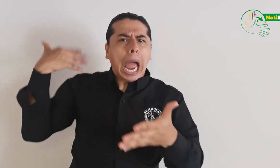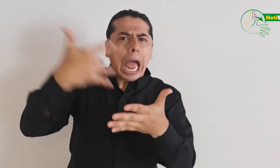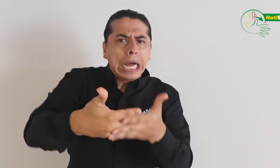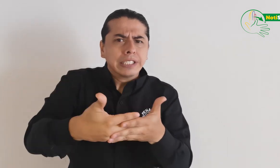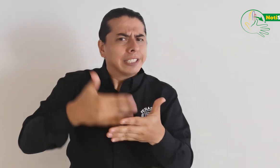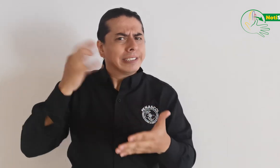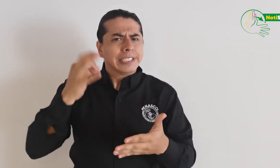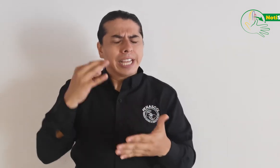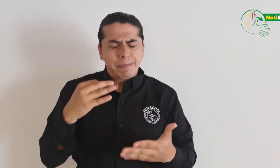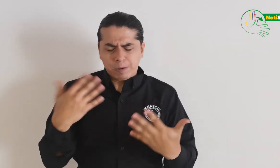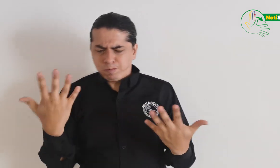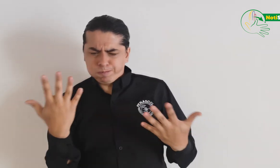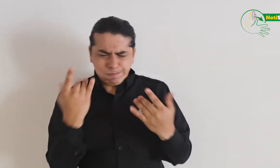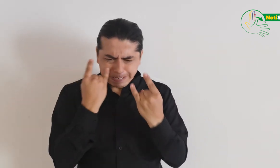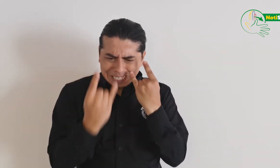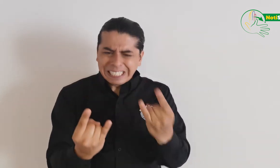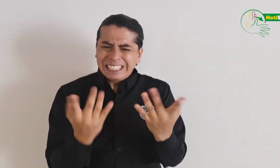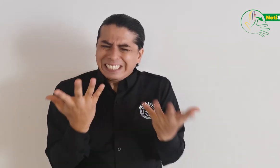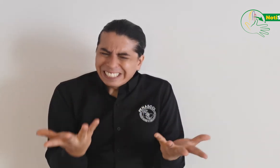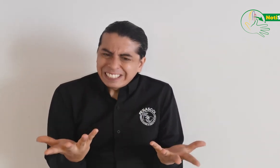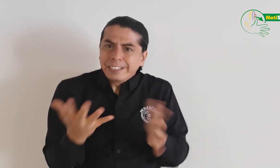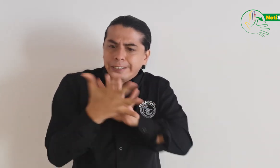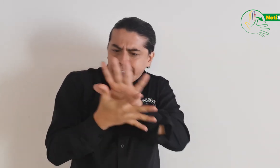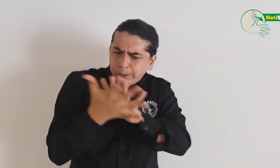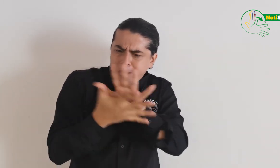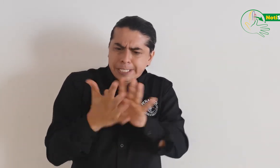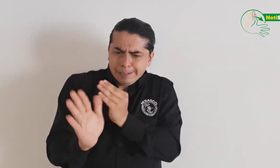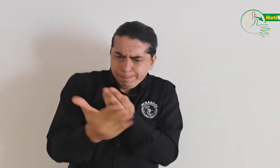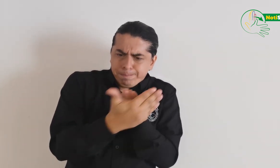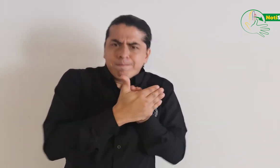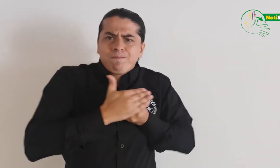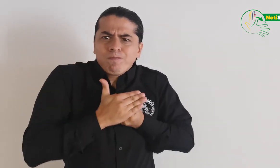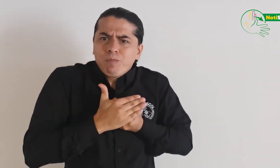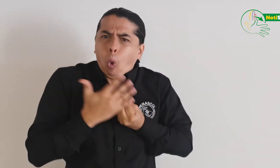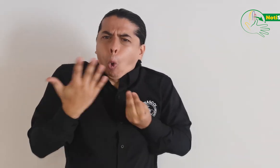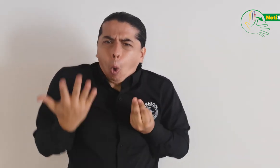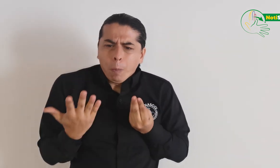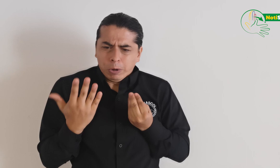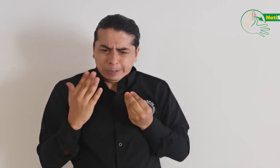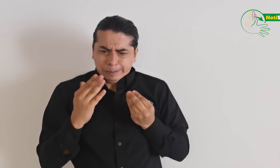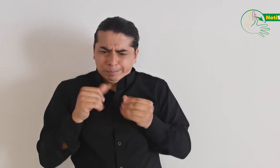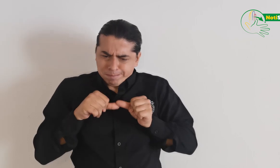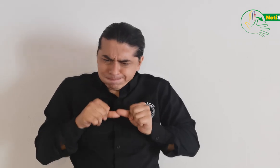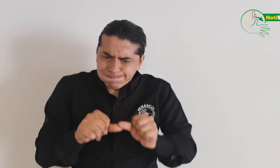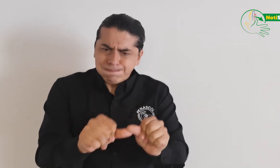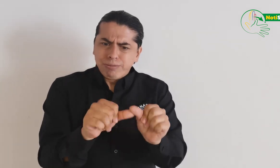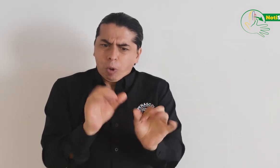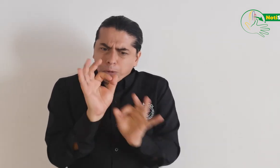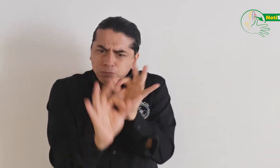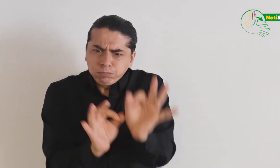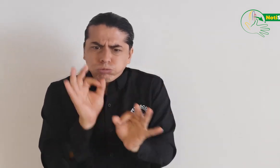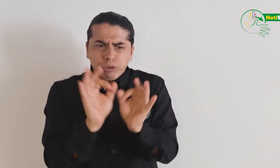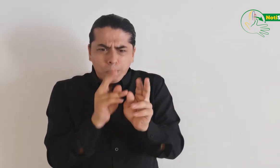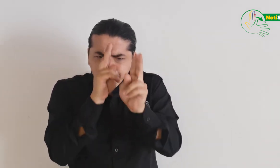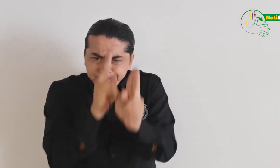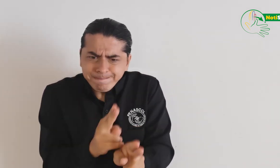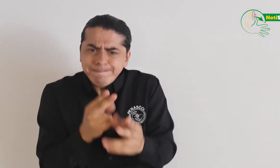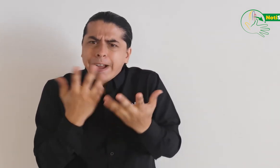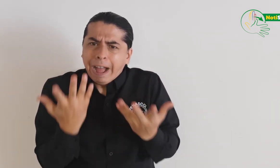la investigación y el interés que se tiene por la protección de la lengua de señas, también el querer